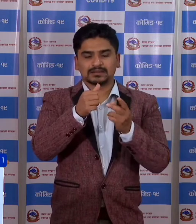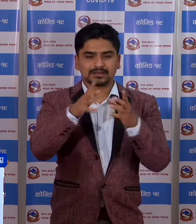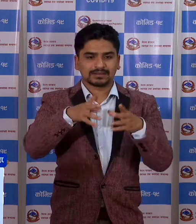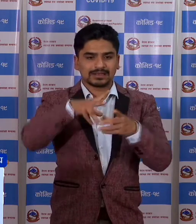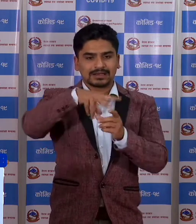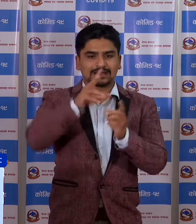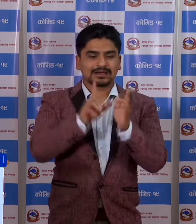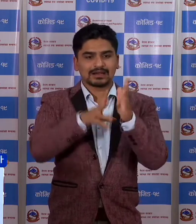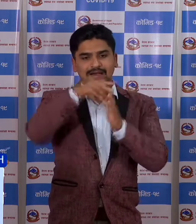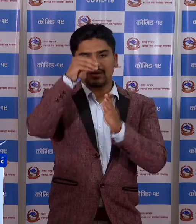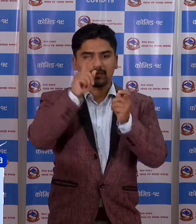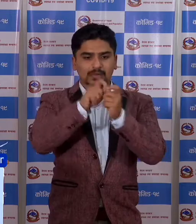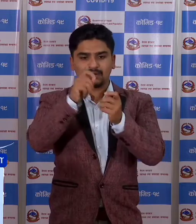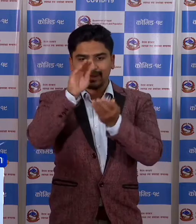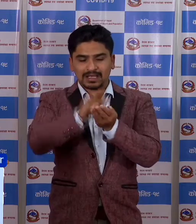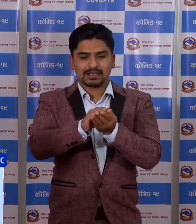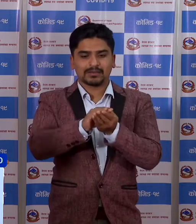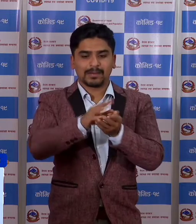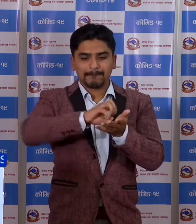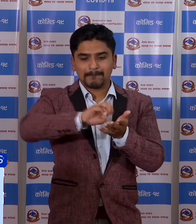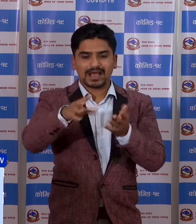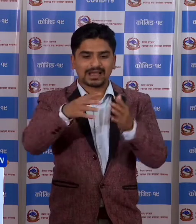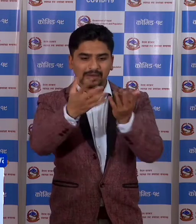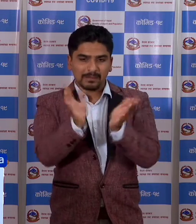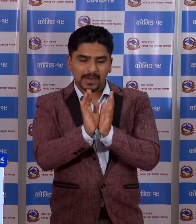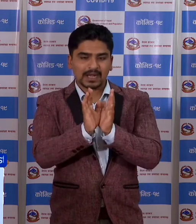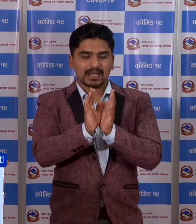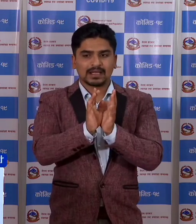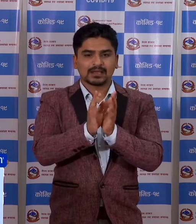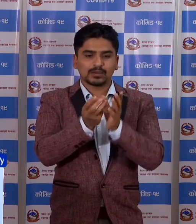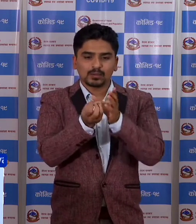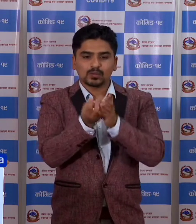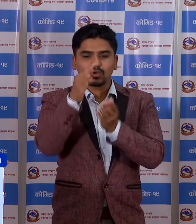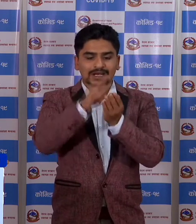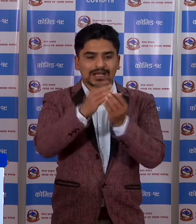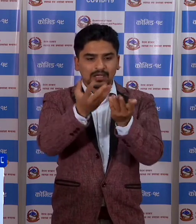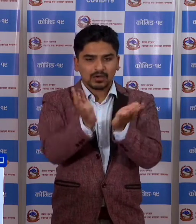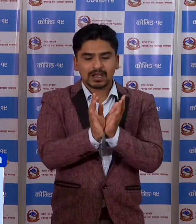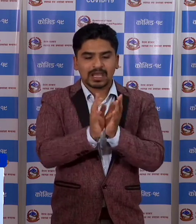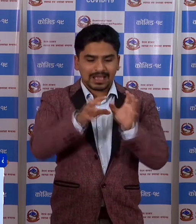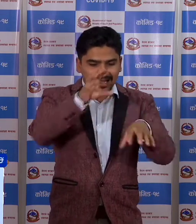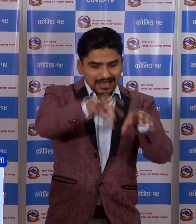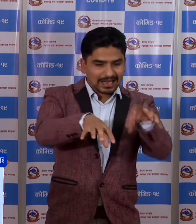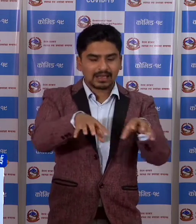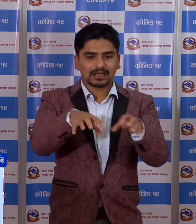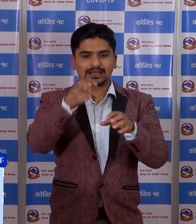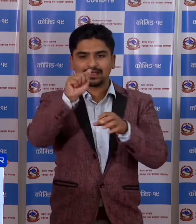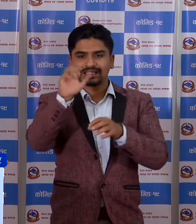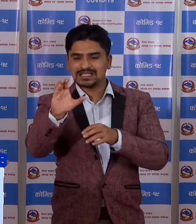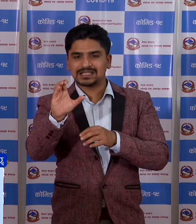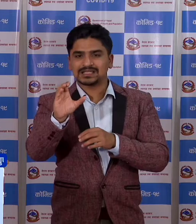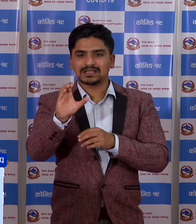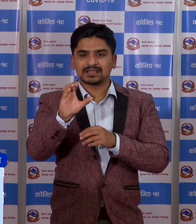गर्न राखेको वा फ्याँकेको बाटा, बाल्टिन, फुल राख्ने गमला, खाल्डाखुल्डी, एयर